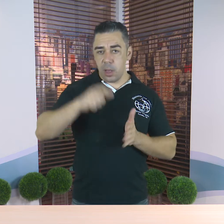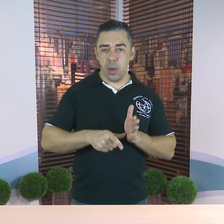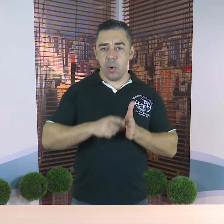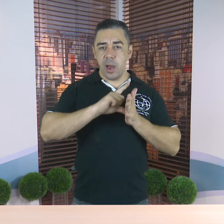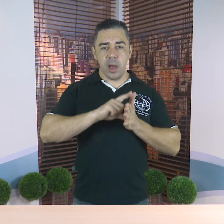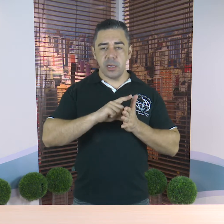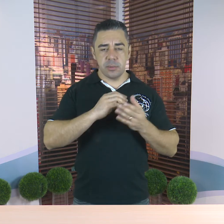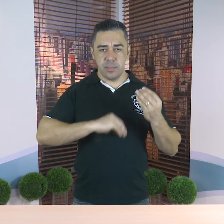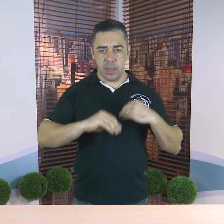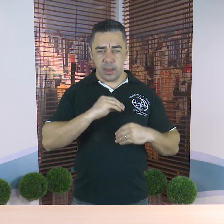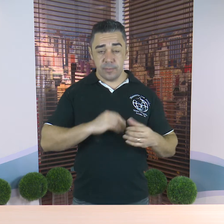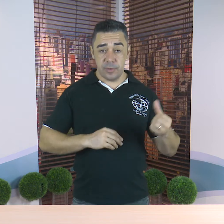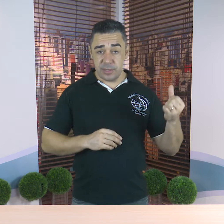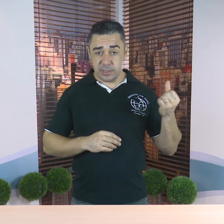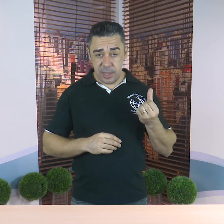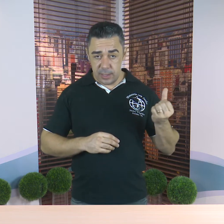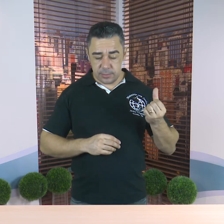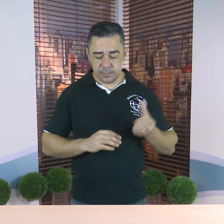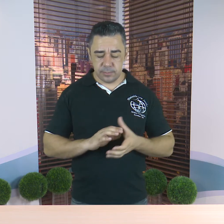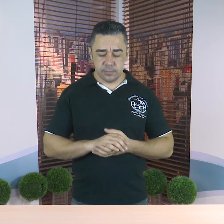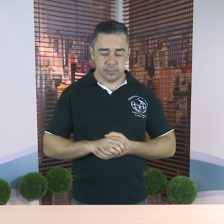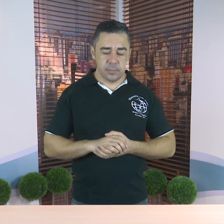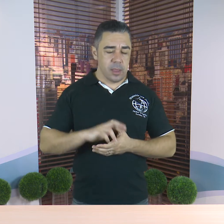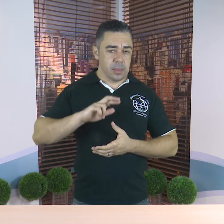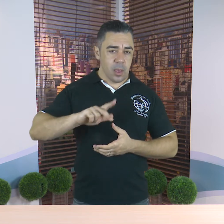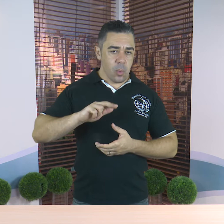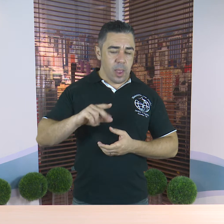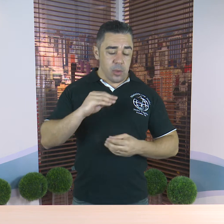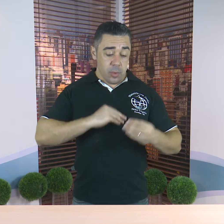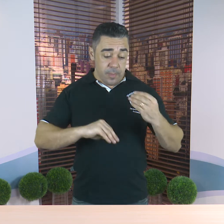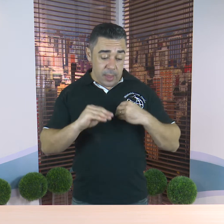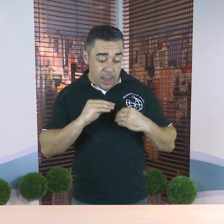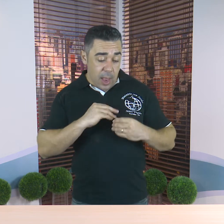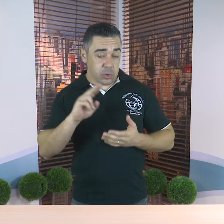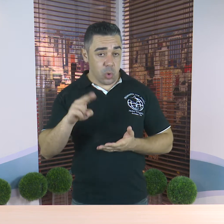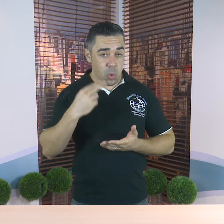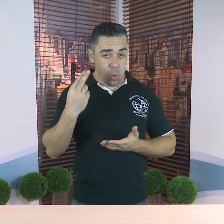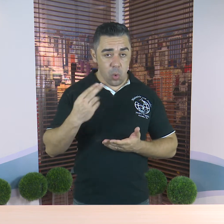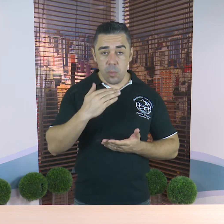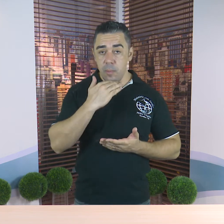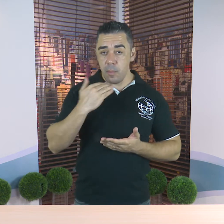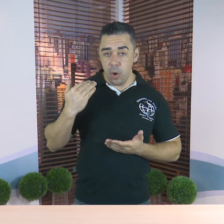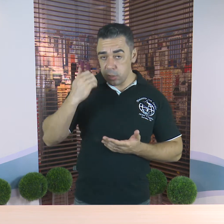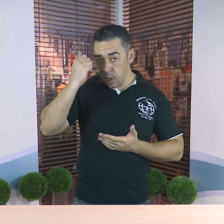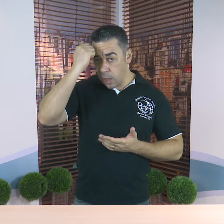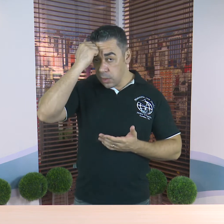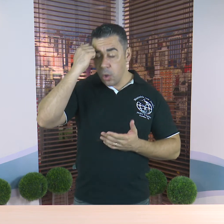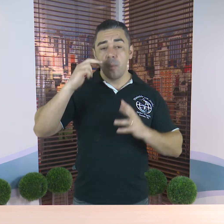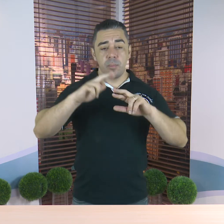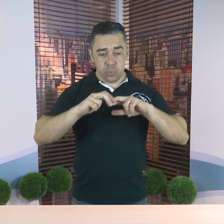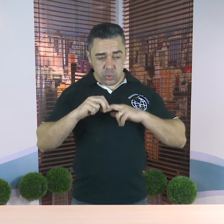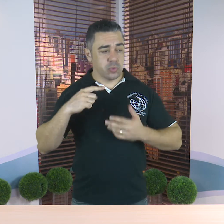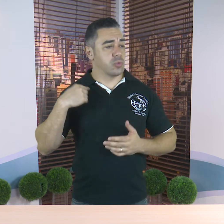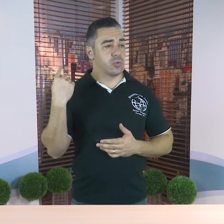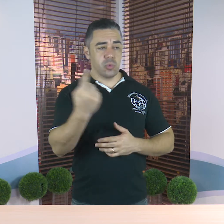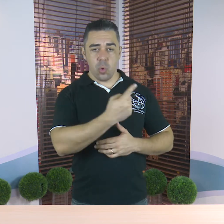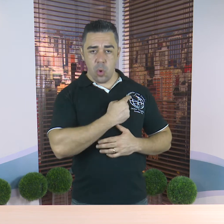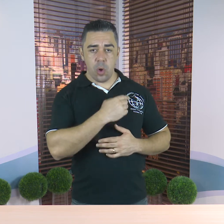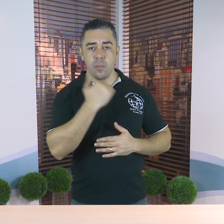queda. 6. Não é através da queda ou da morte de Adão que morre toda a raça humana, nem é através